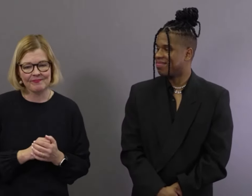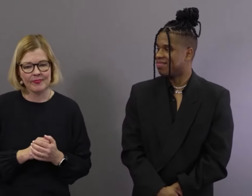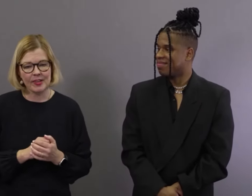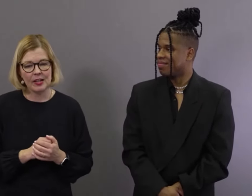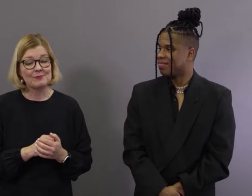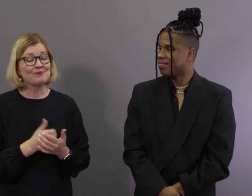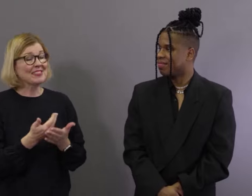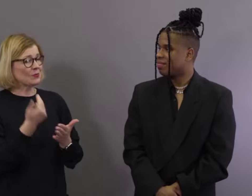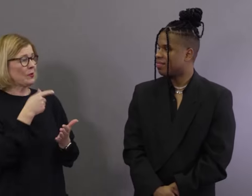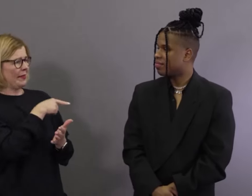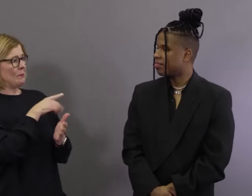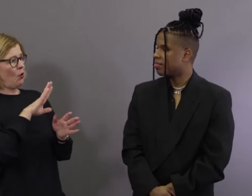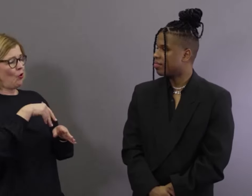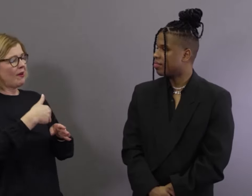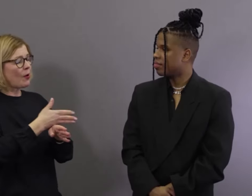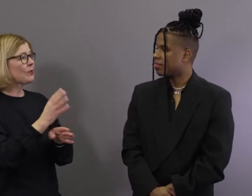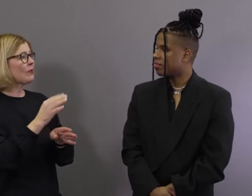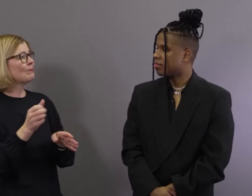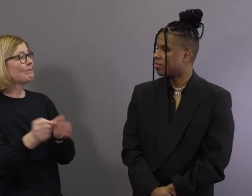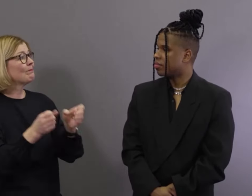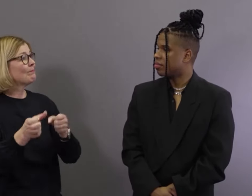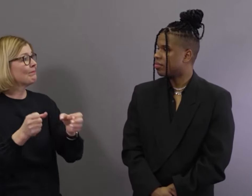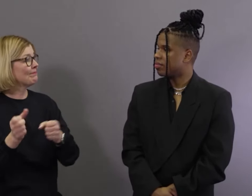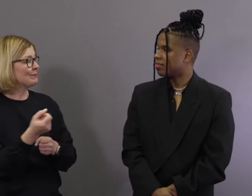arjessaan. Ja viittomakieli tuli hyvin heitä lähelle.